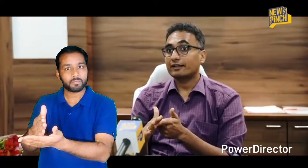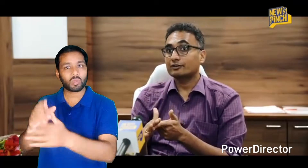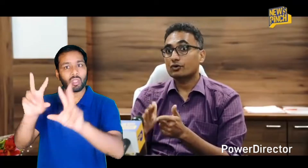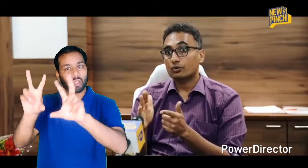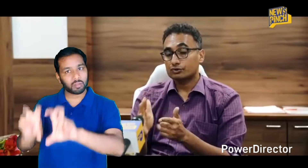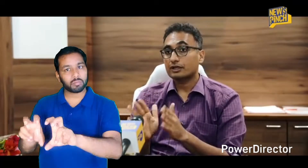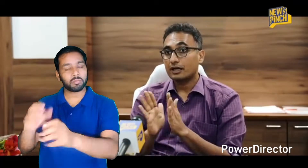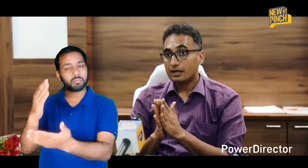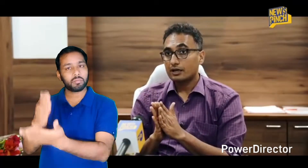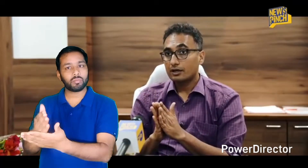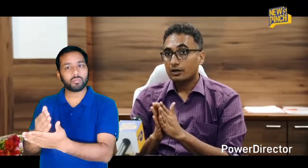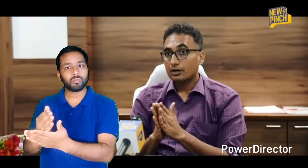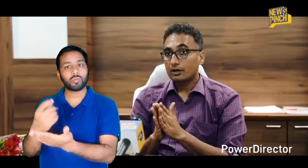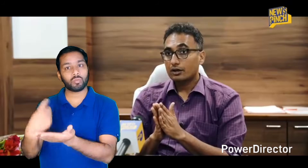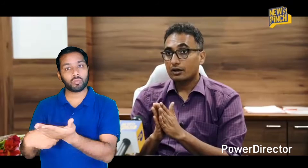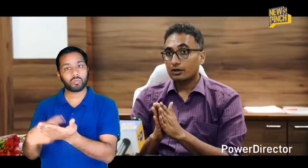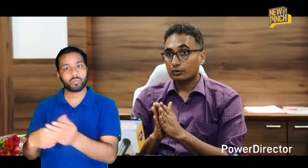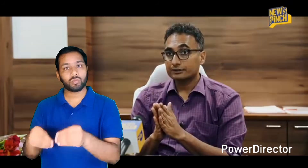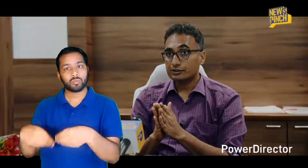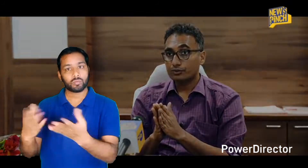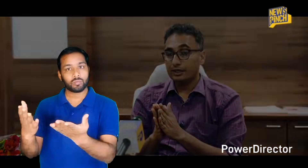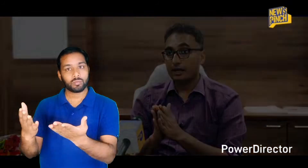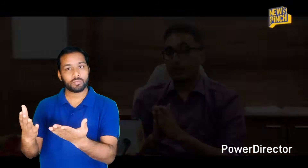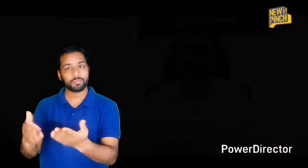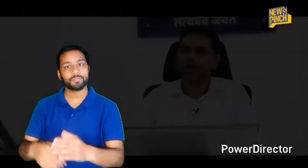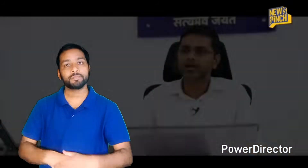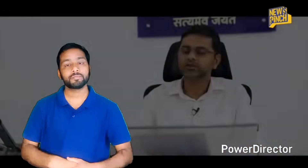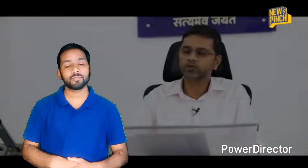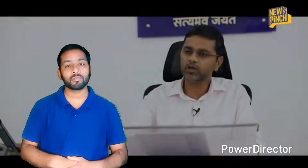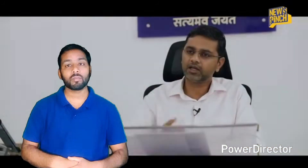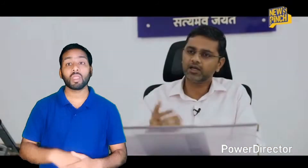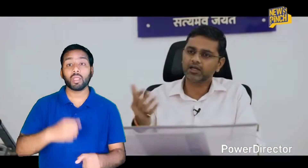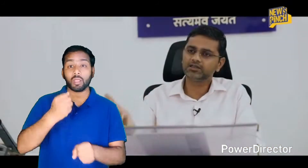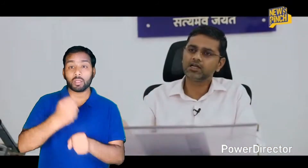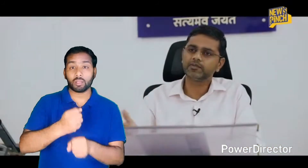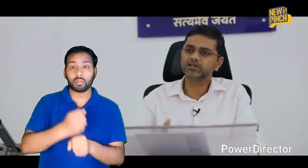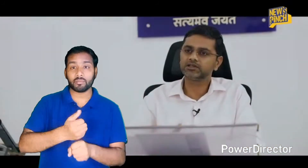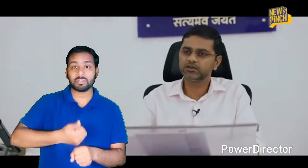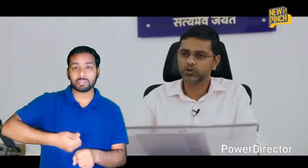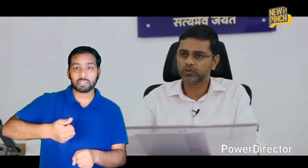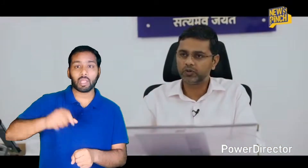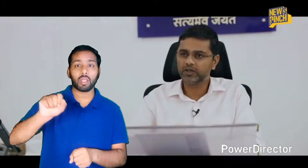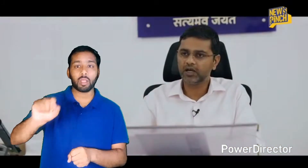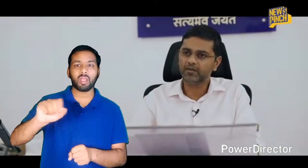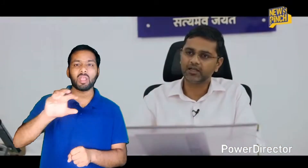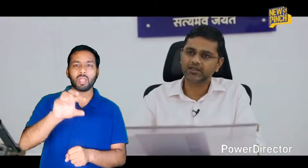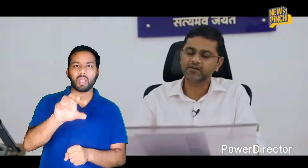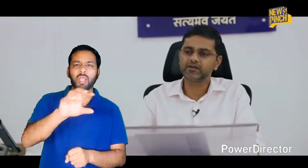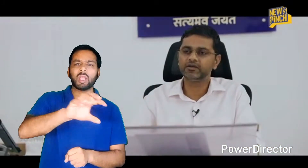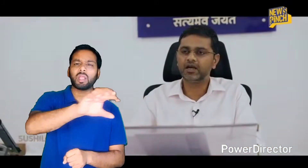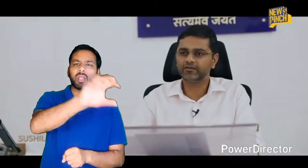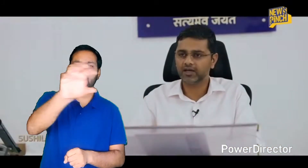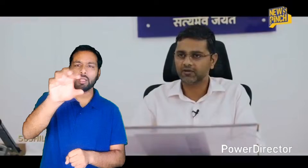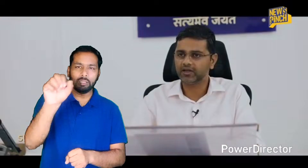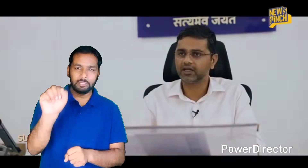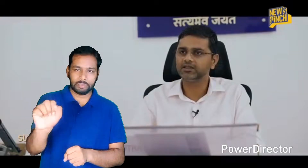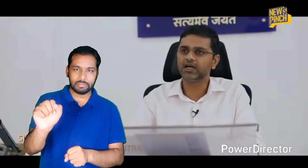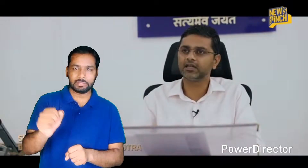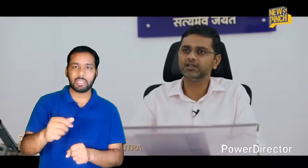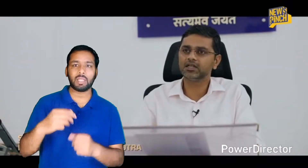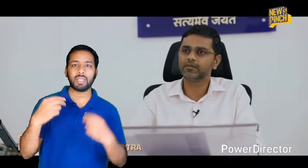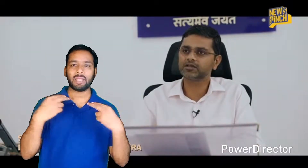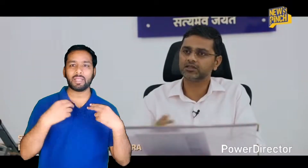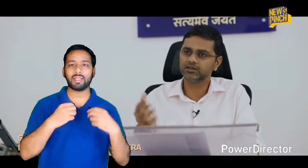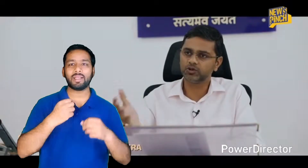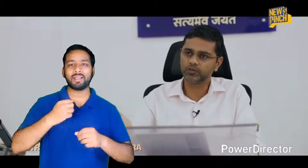ने 4 फैक्ट्रीज को क्लोजर का नोटिस इशू किया है। इसको लेकर के जिला प्रशासन जोधपुर भी, हमारी तरफ से भी काफ़ी कार्रवाई की